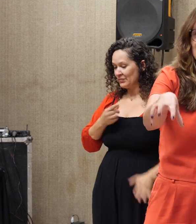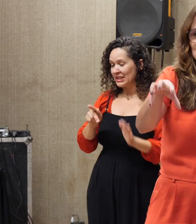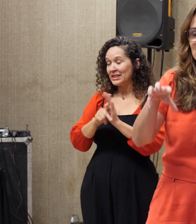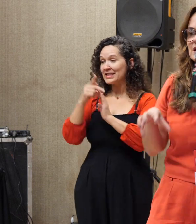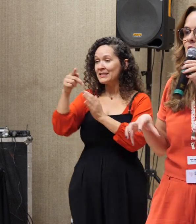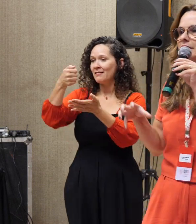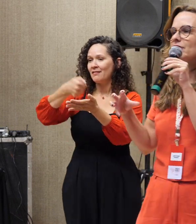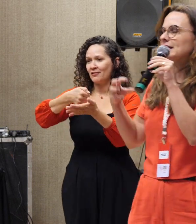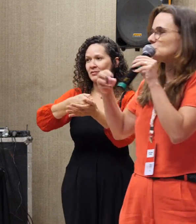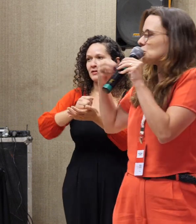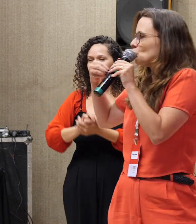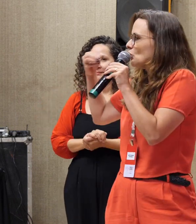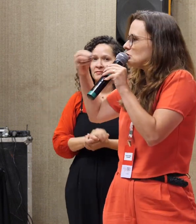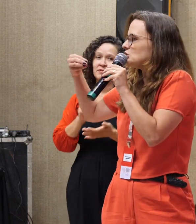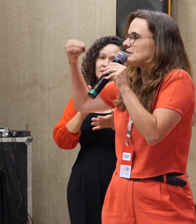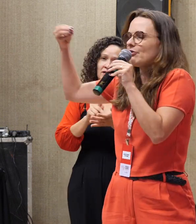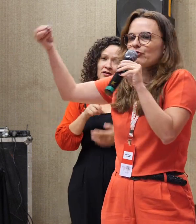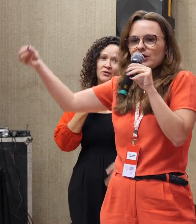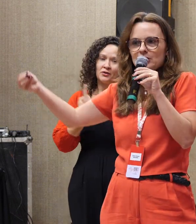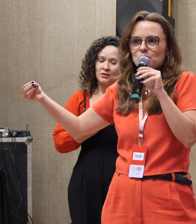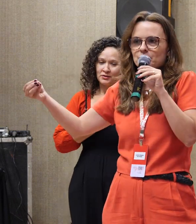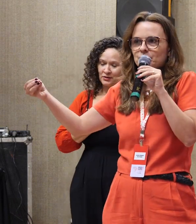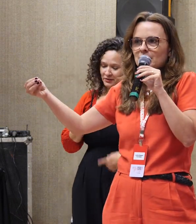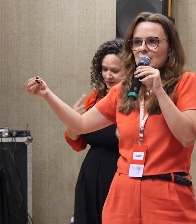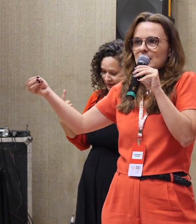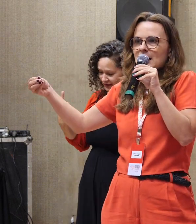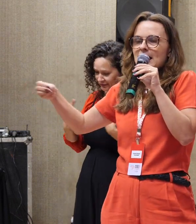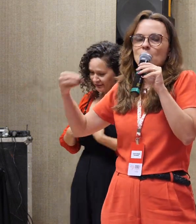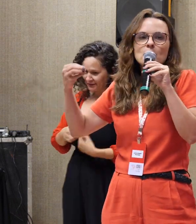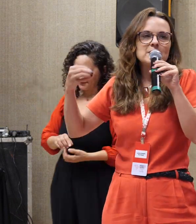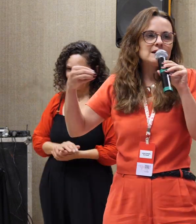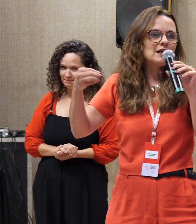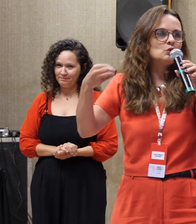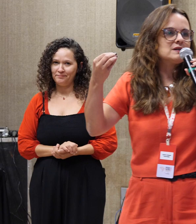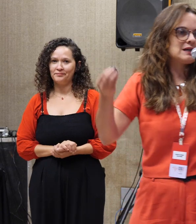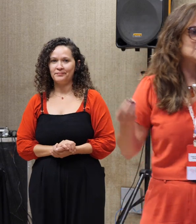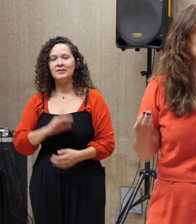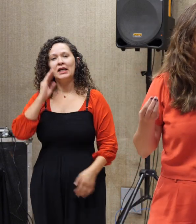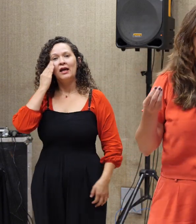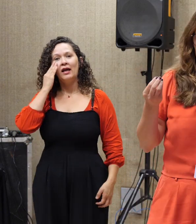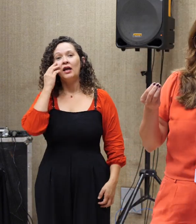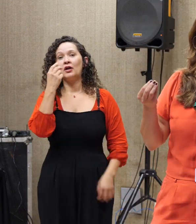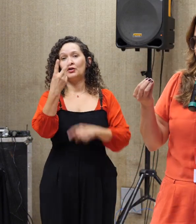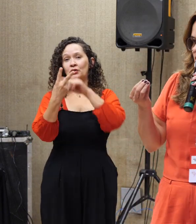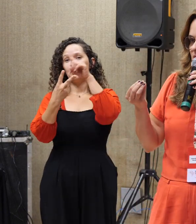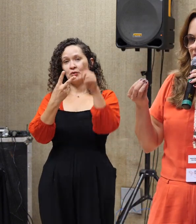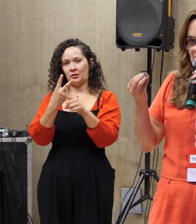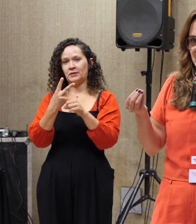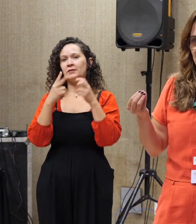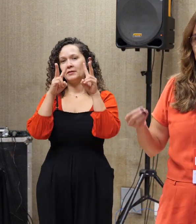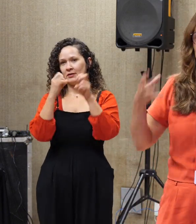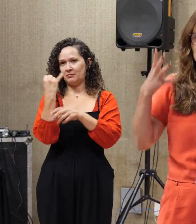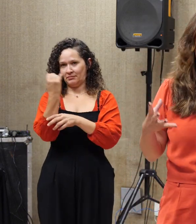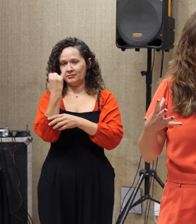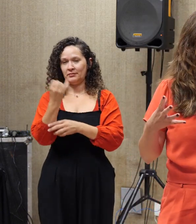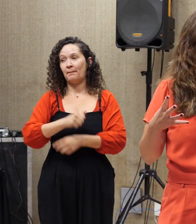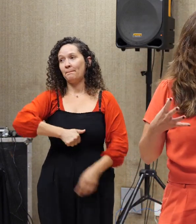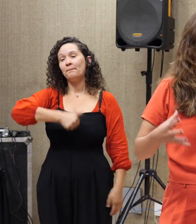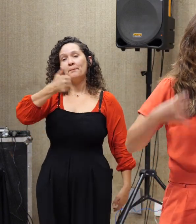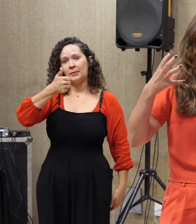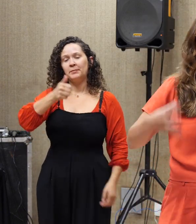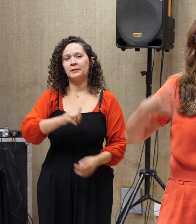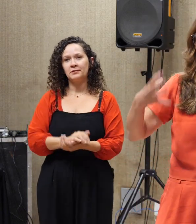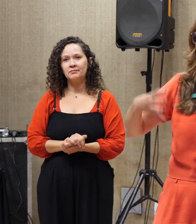que é cobrado. Então, na verdade, eu acho que o nosso desafio é compreender duas questões, tá certo?